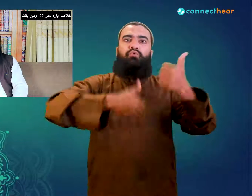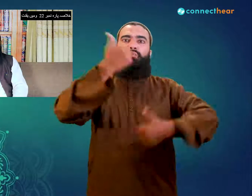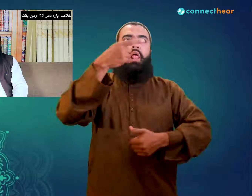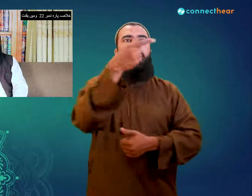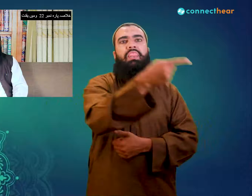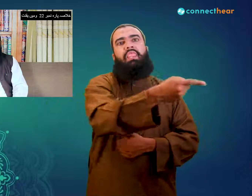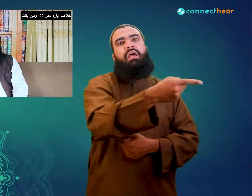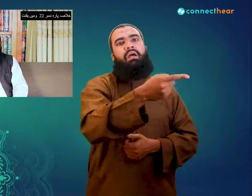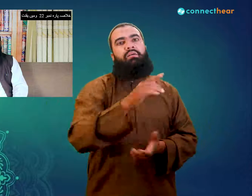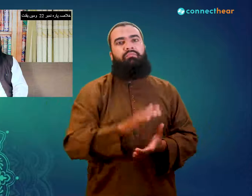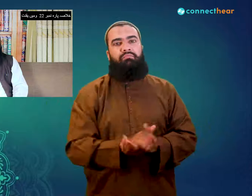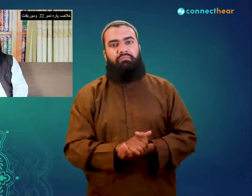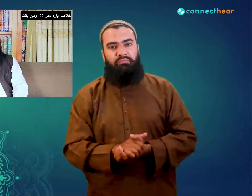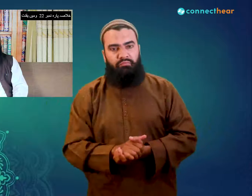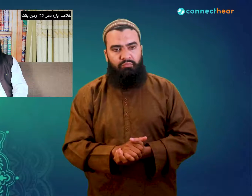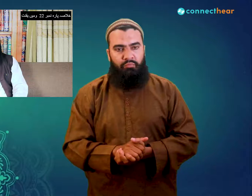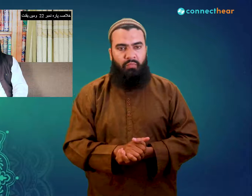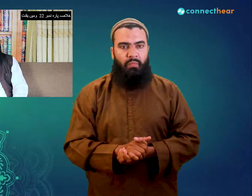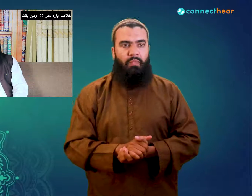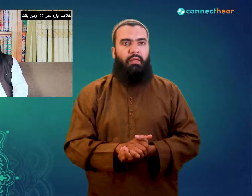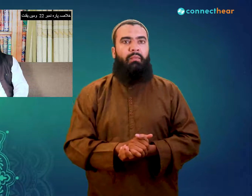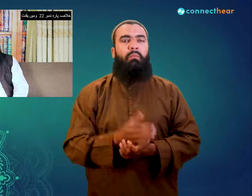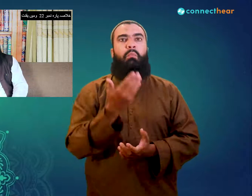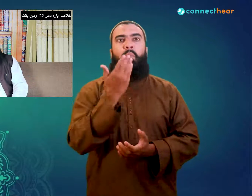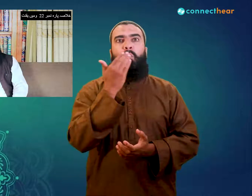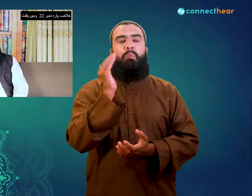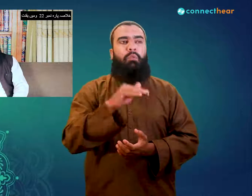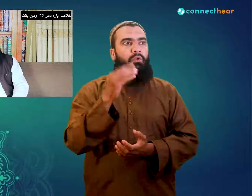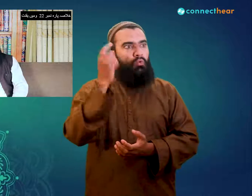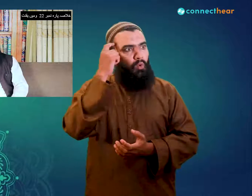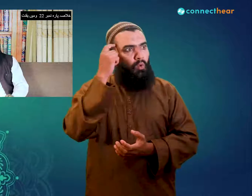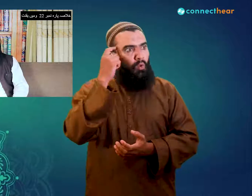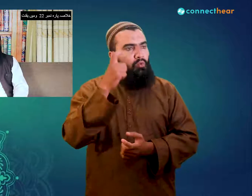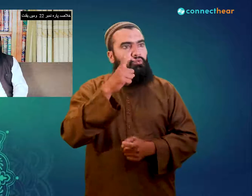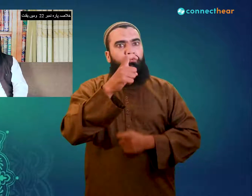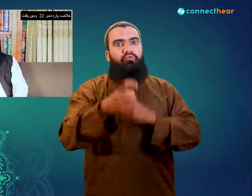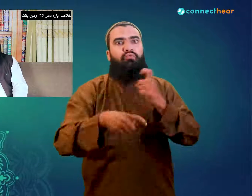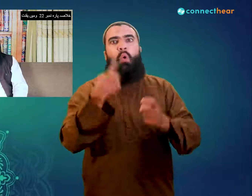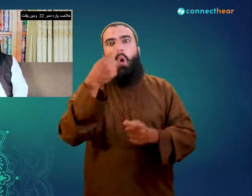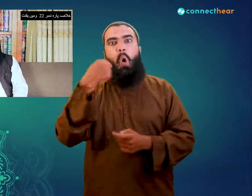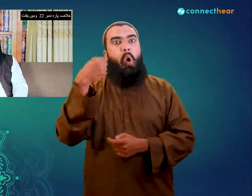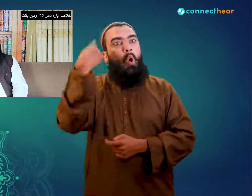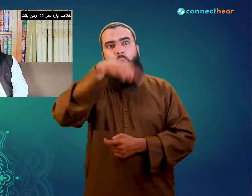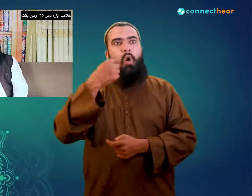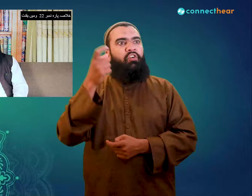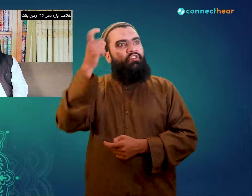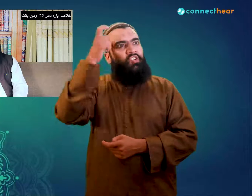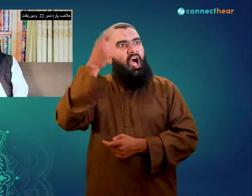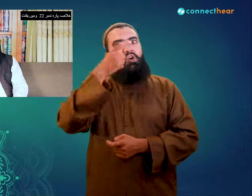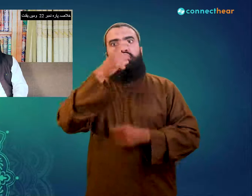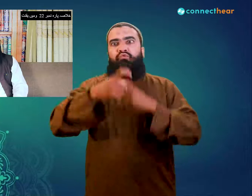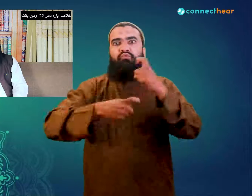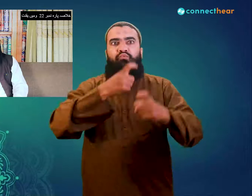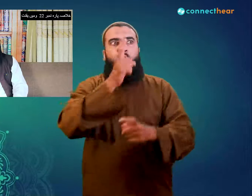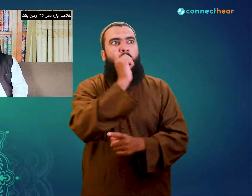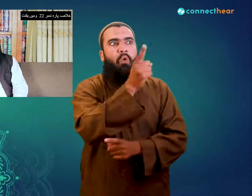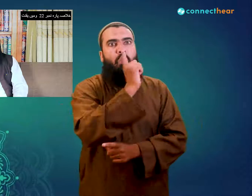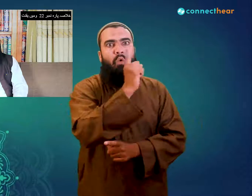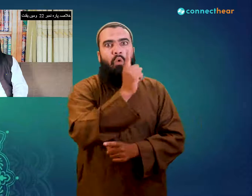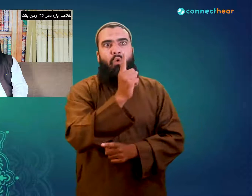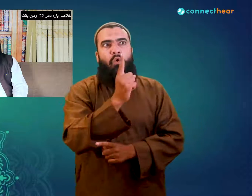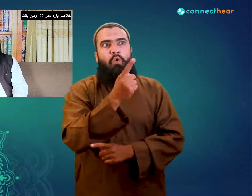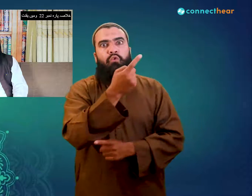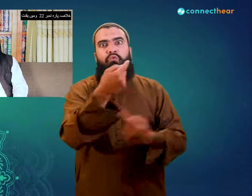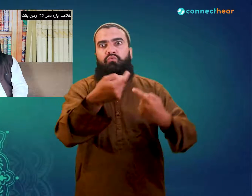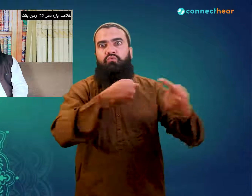ہے، فاتخذوہ عدوا، اس کو تم اپنا دشمن ہی سمجھو، اور یہ سمجھو کہ تمہیں وہ آخرت